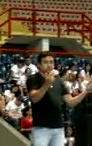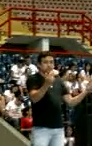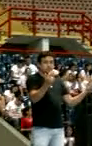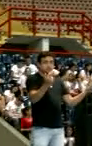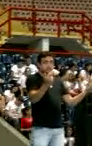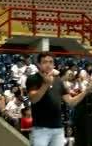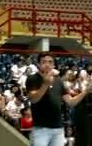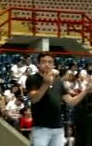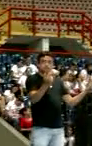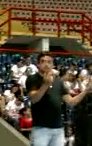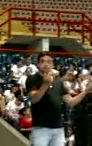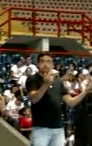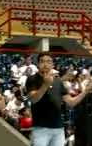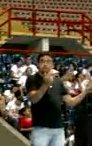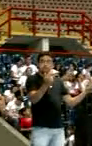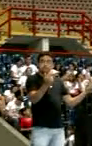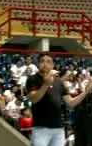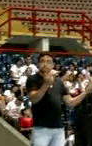igual.